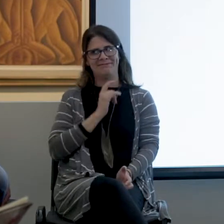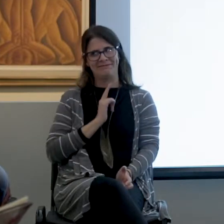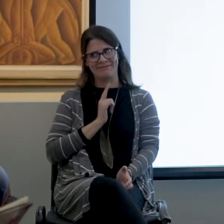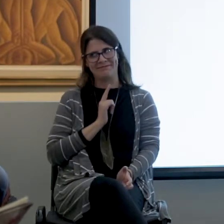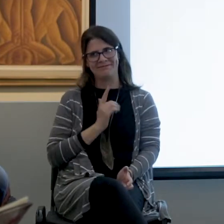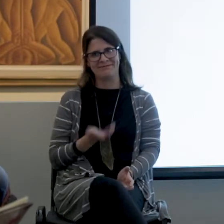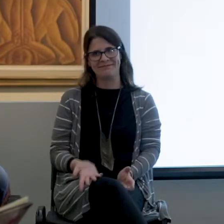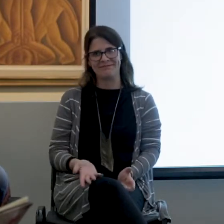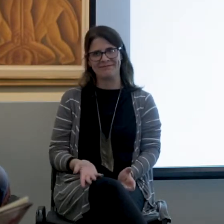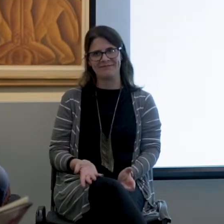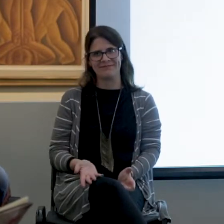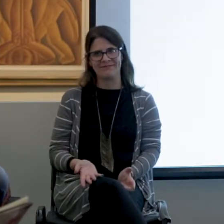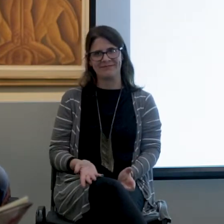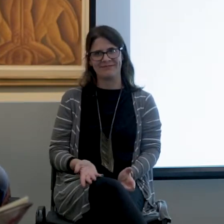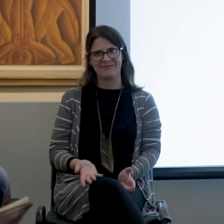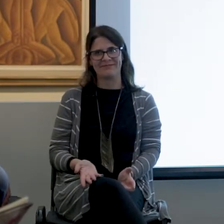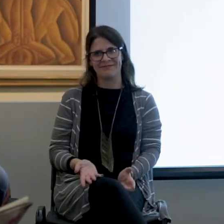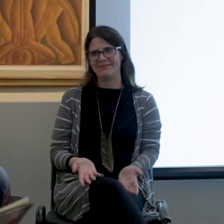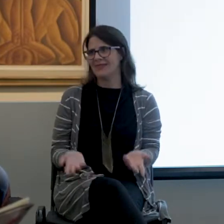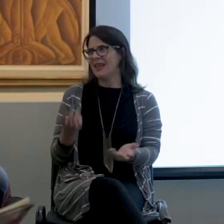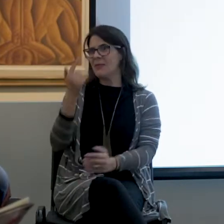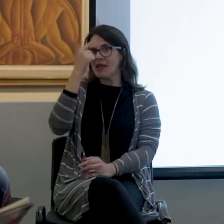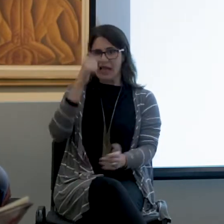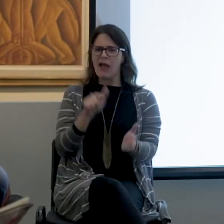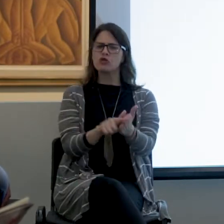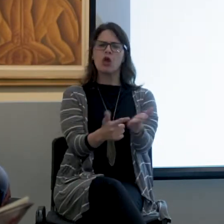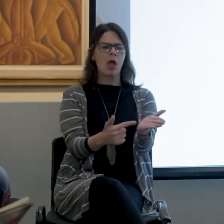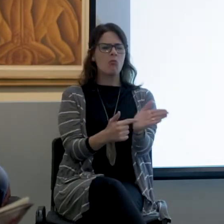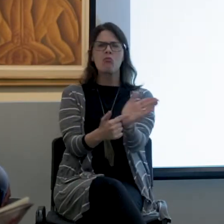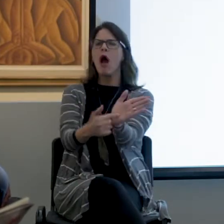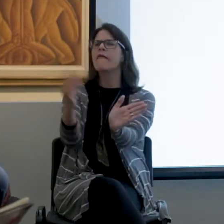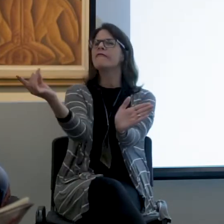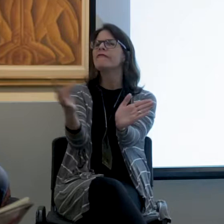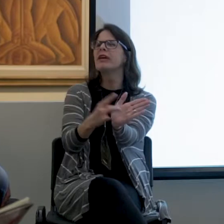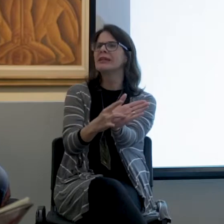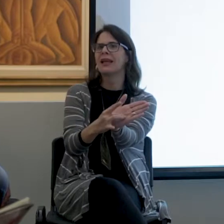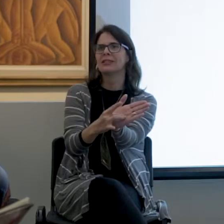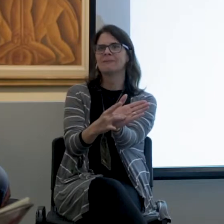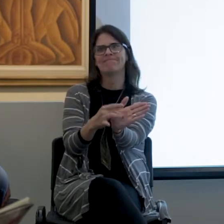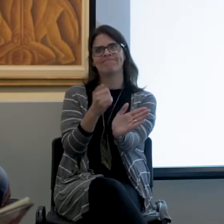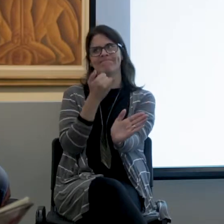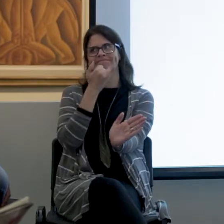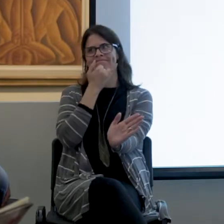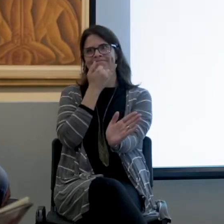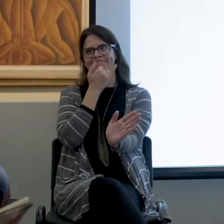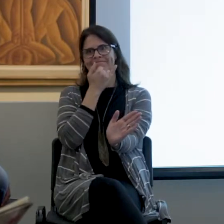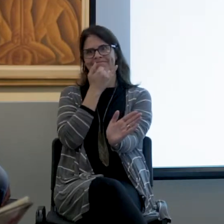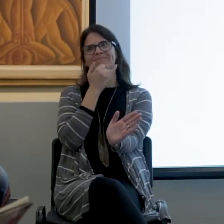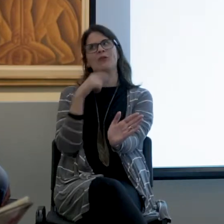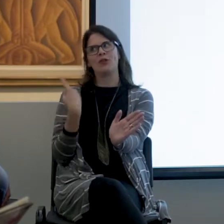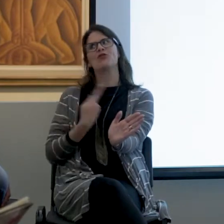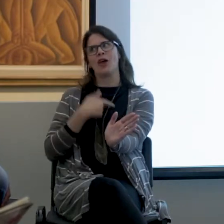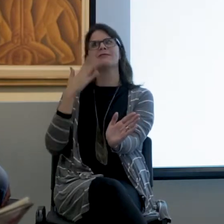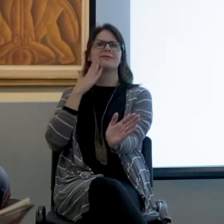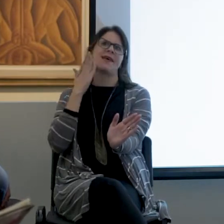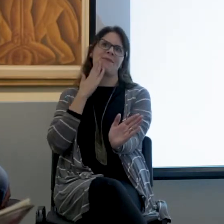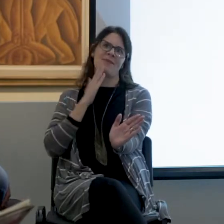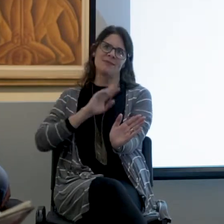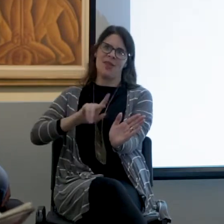Que você não está sendo ali, né? E que é verdade o que está nos jornais. Duas coisas que nós deveríamos saber que